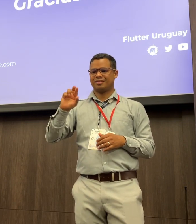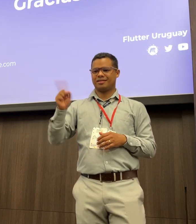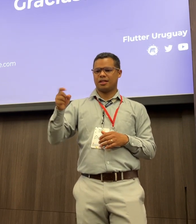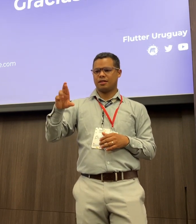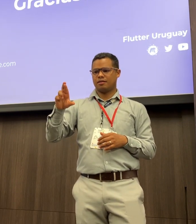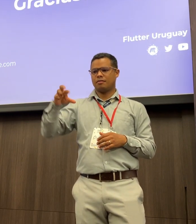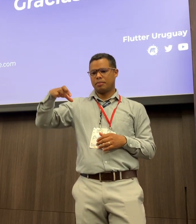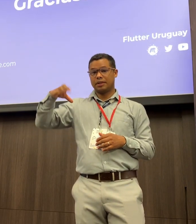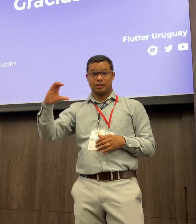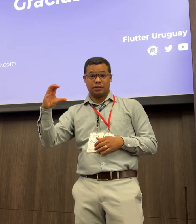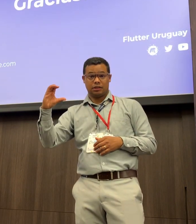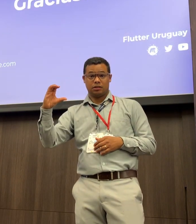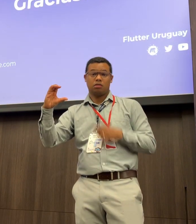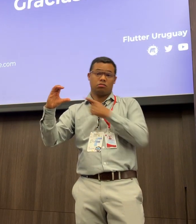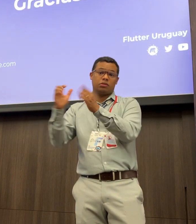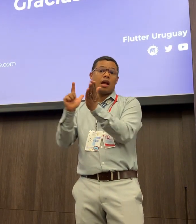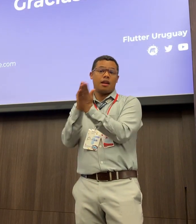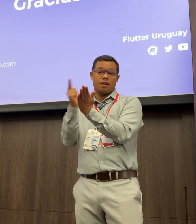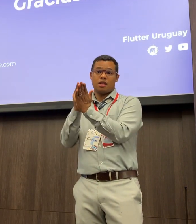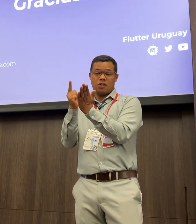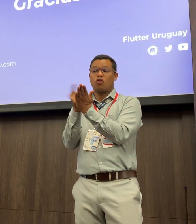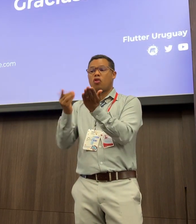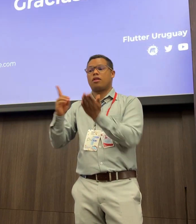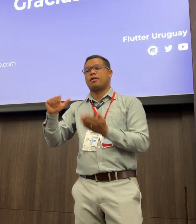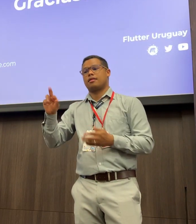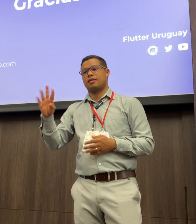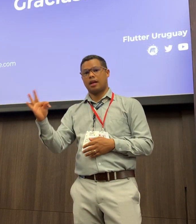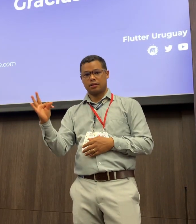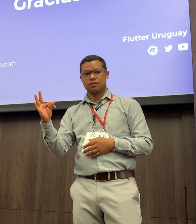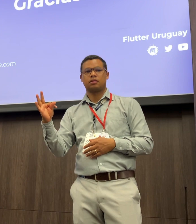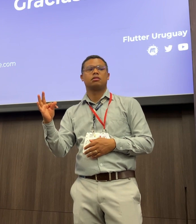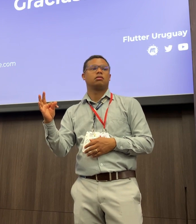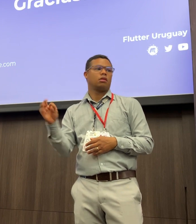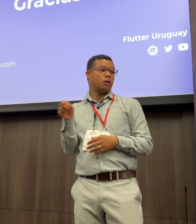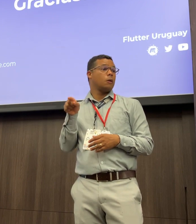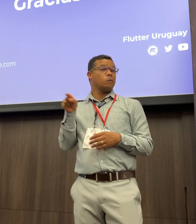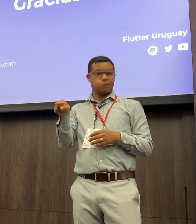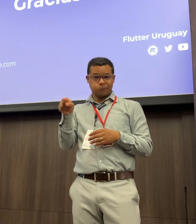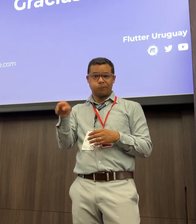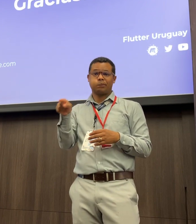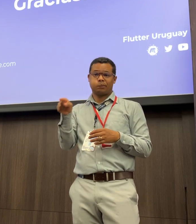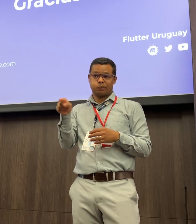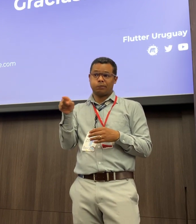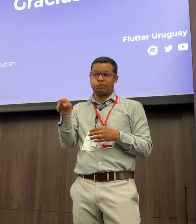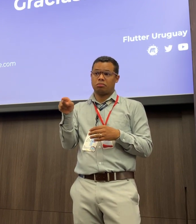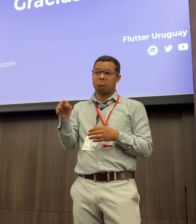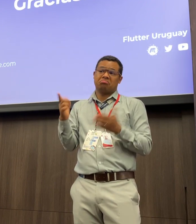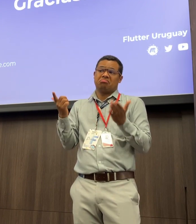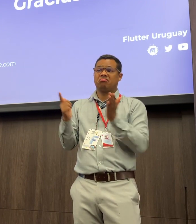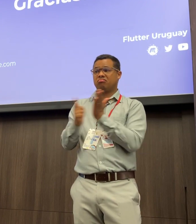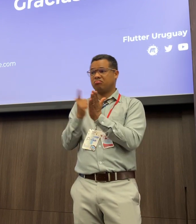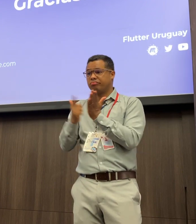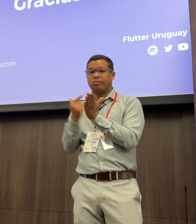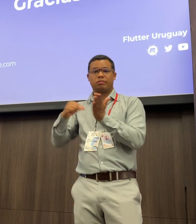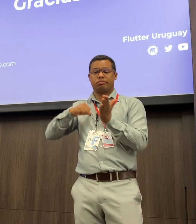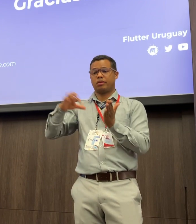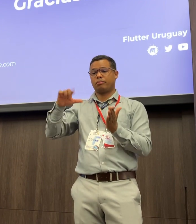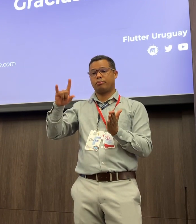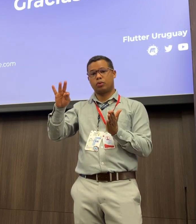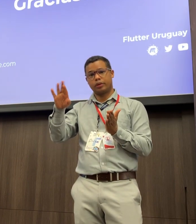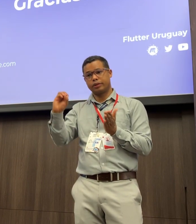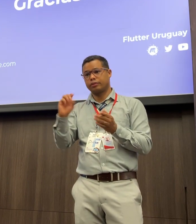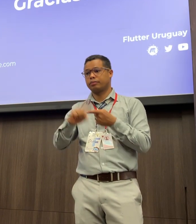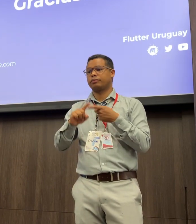la librería de gRPC, en este caso en Dart, y bueno, ahí se establece un client channel con la URL, el puerto,